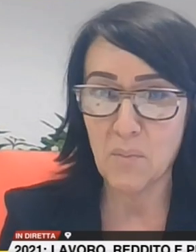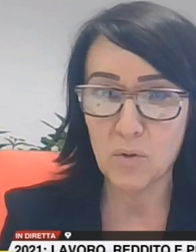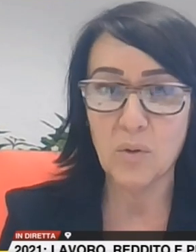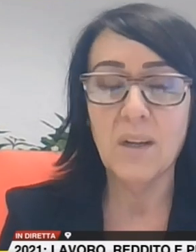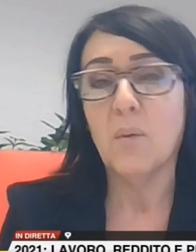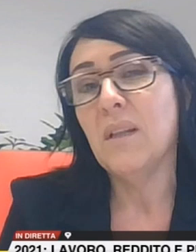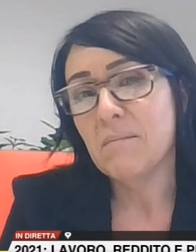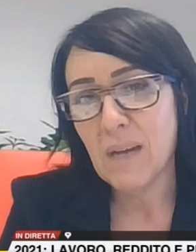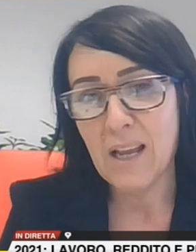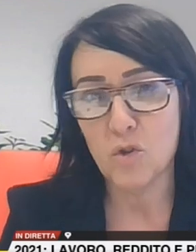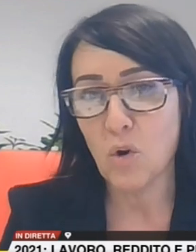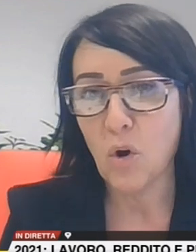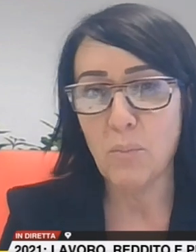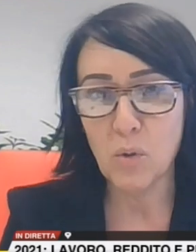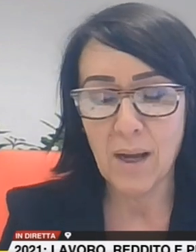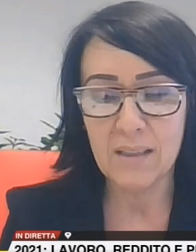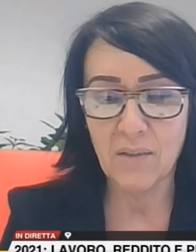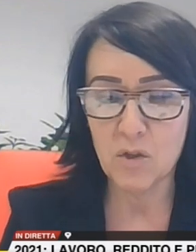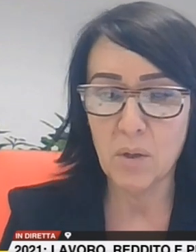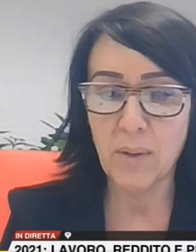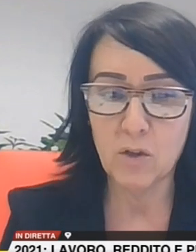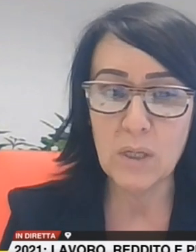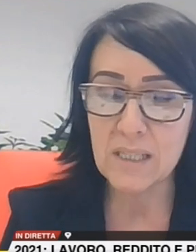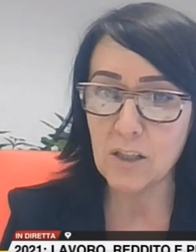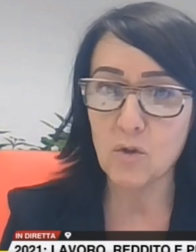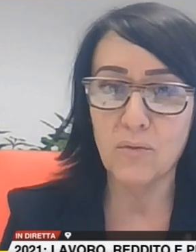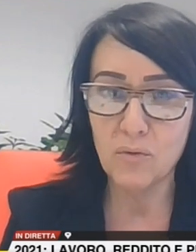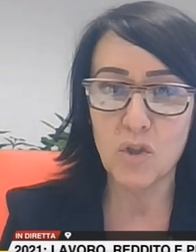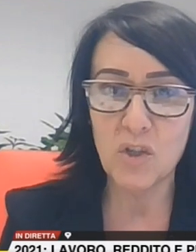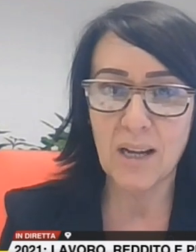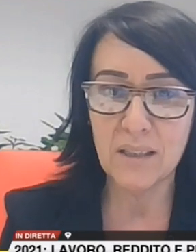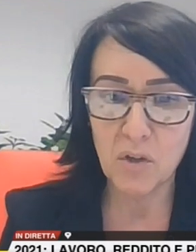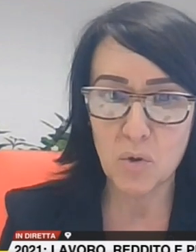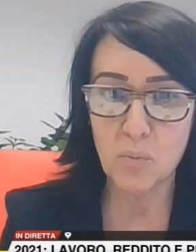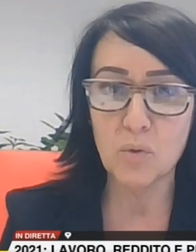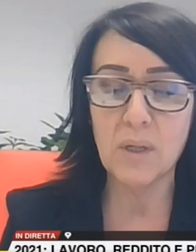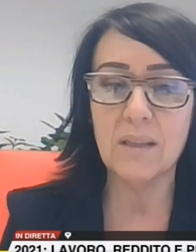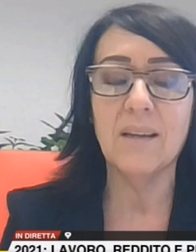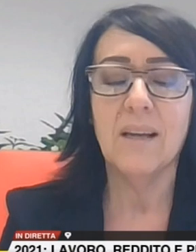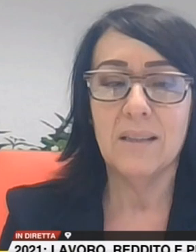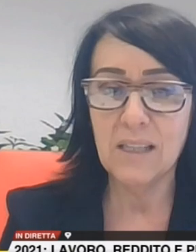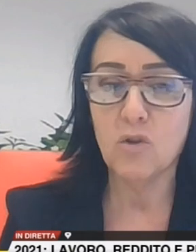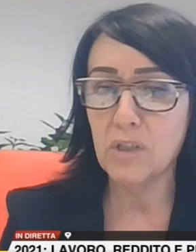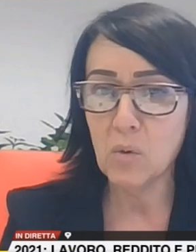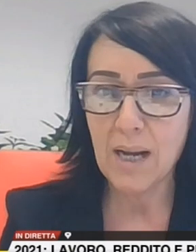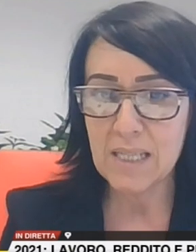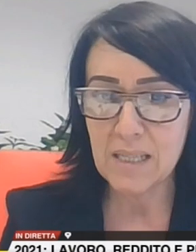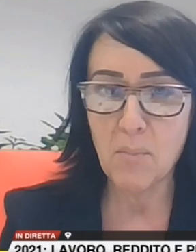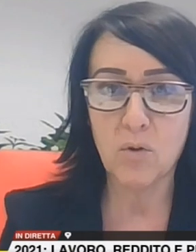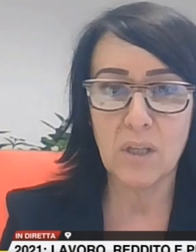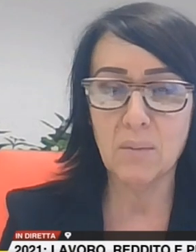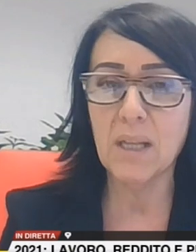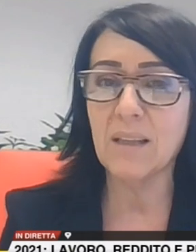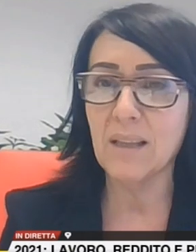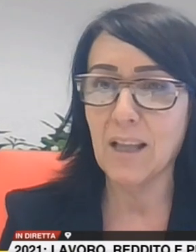e da remoto. Quindi è nostro compito, anche attraverso, ripeto, il sito www.cgltreviso.it, di continuare